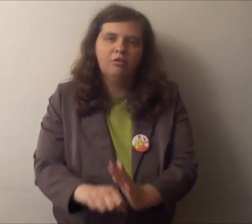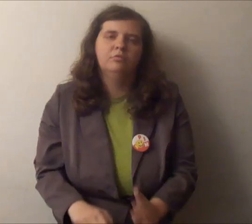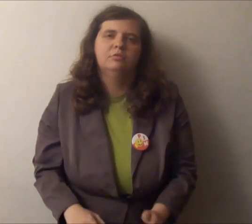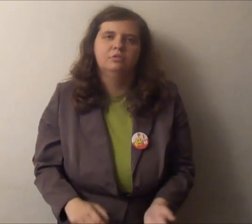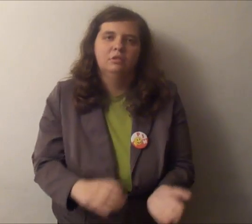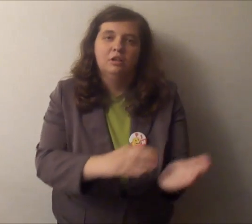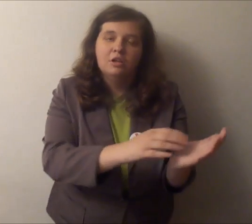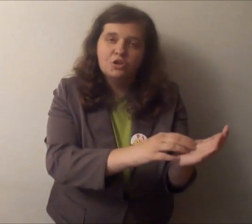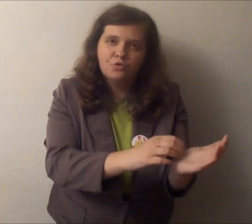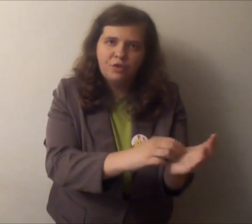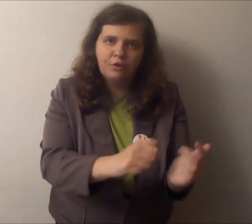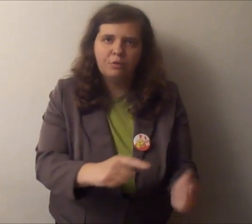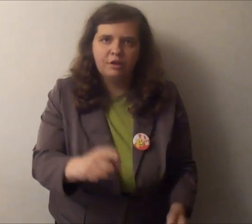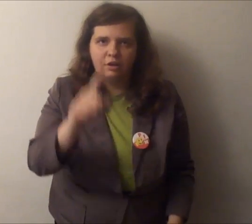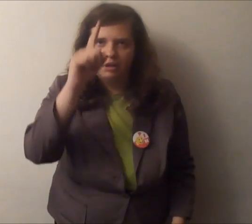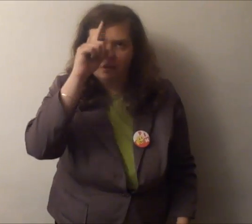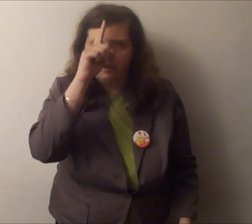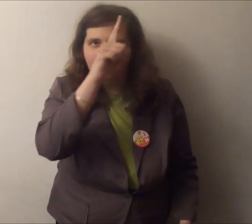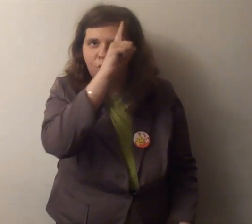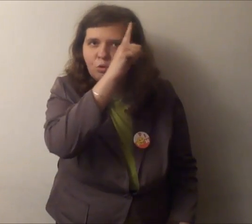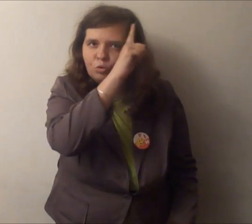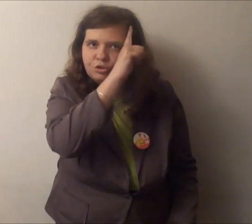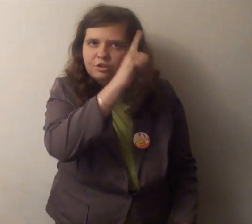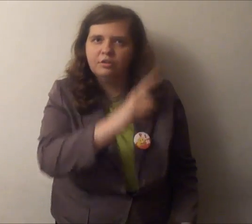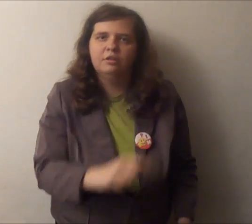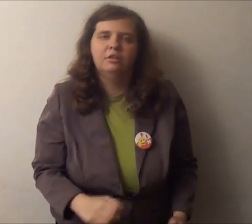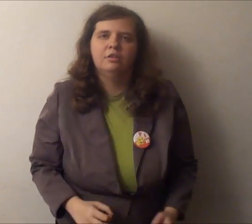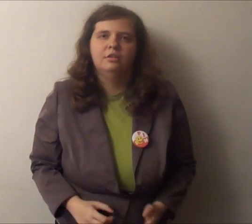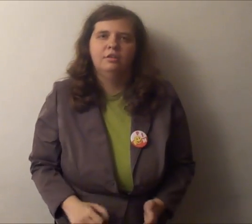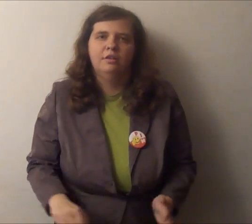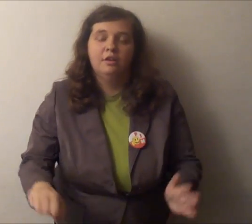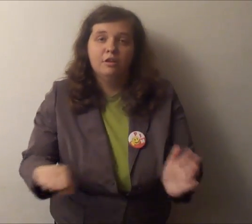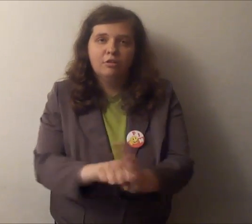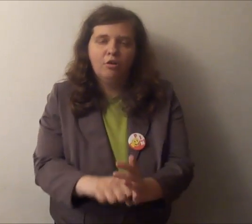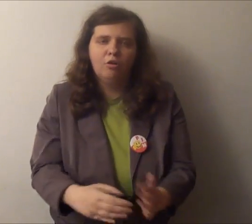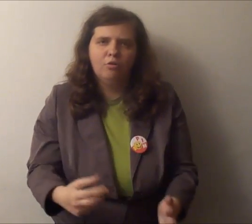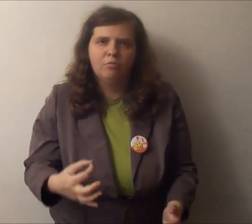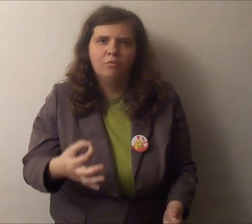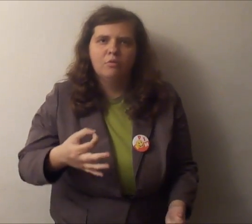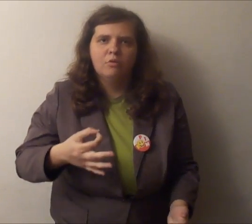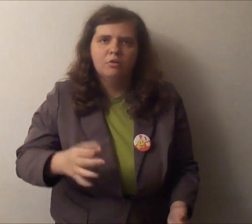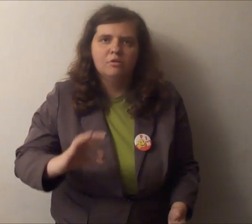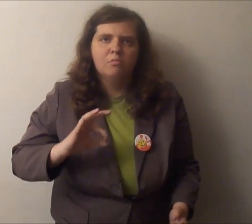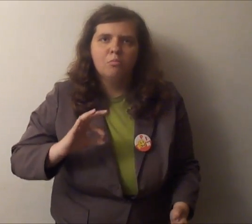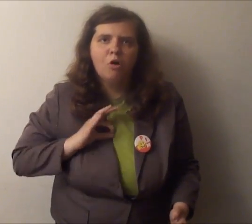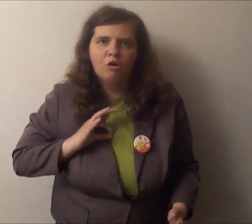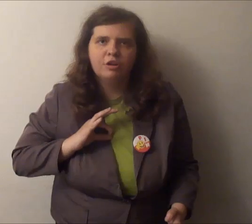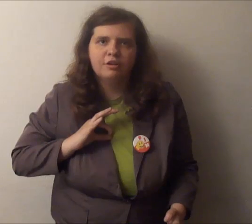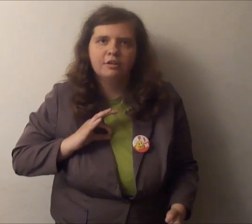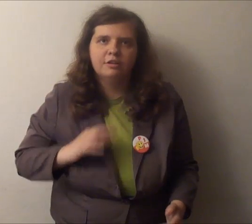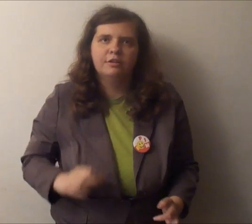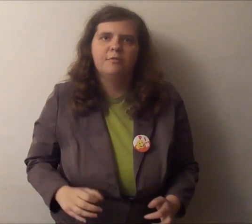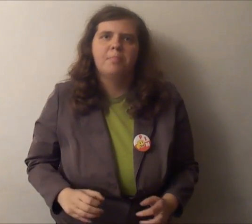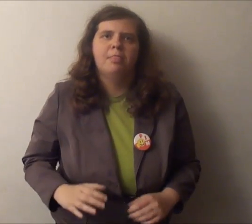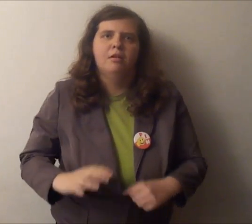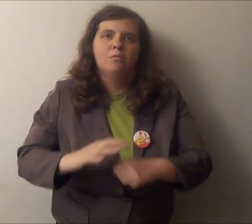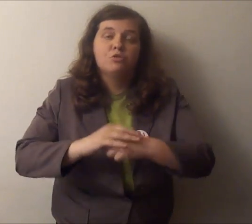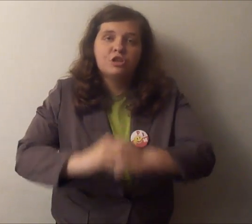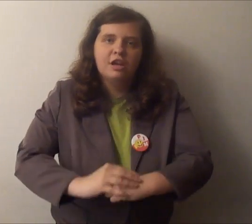zwykłych ludzi, do moich przyjaciół.